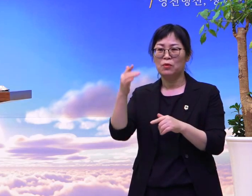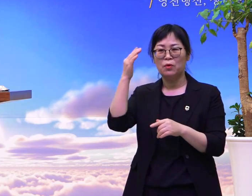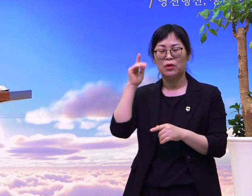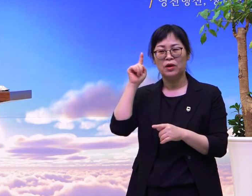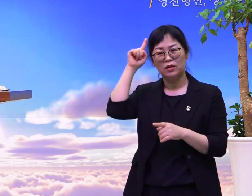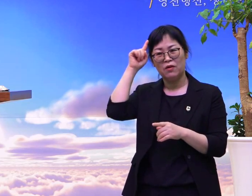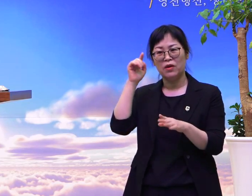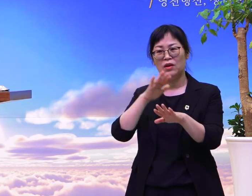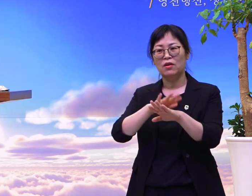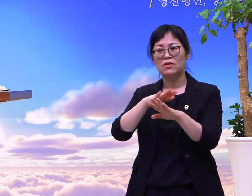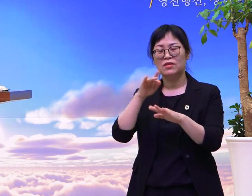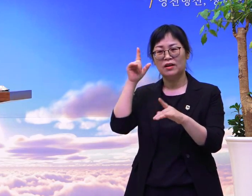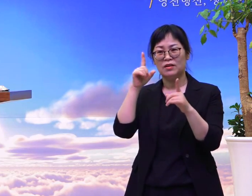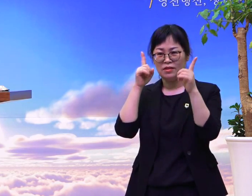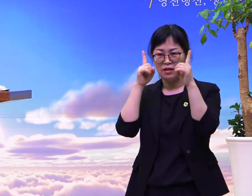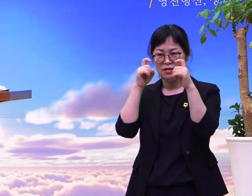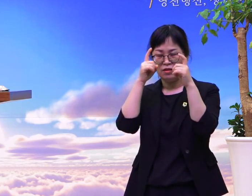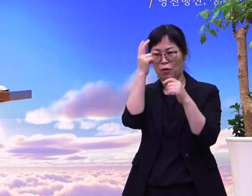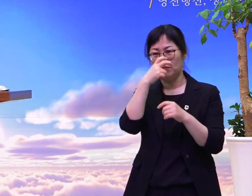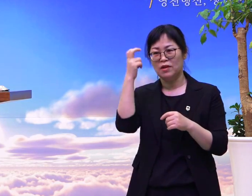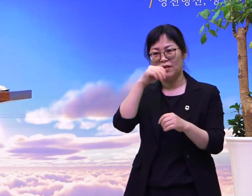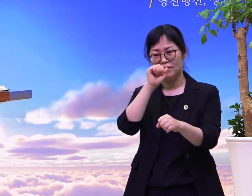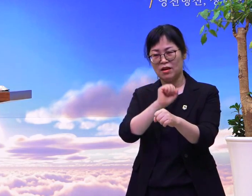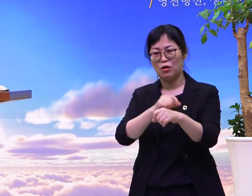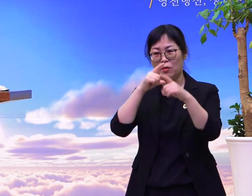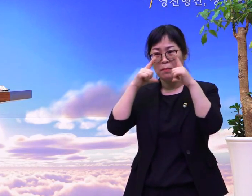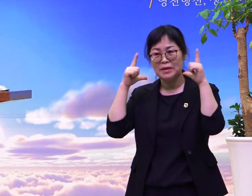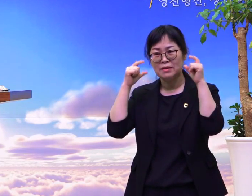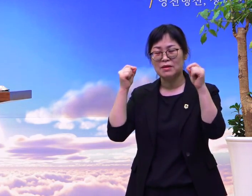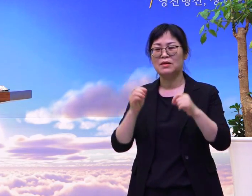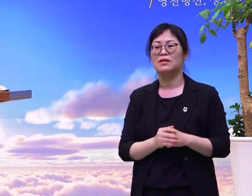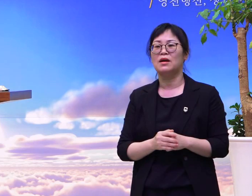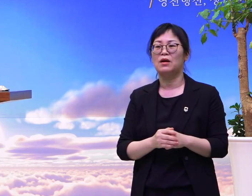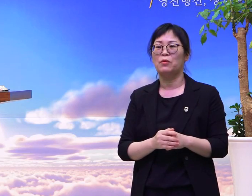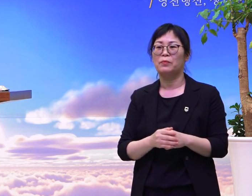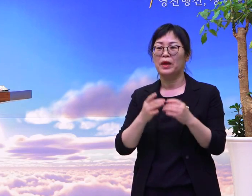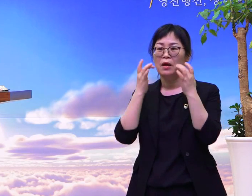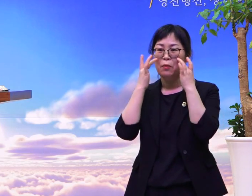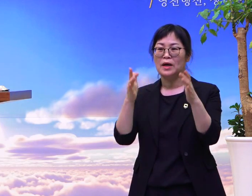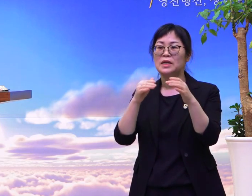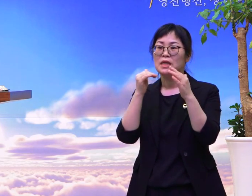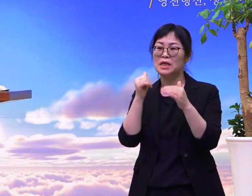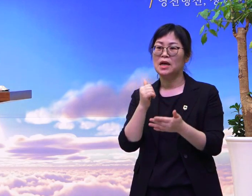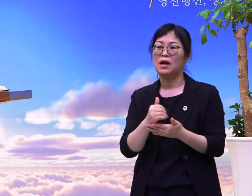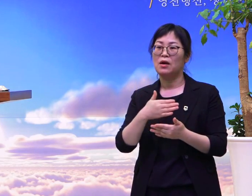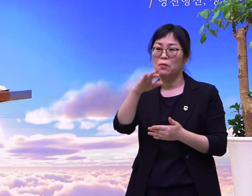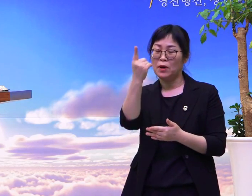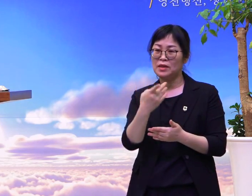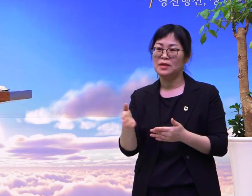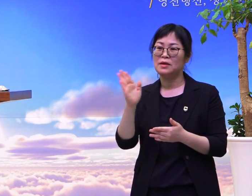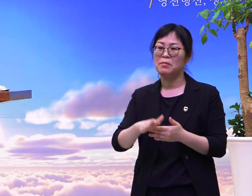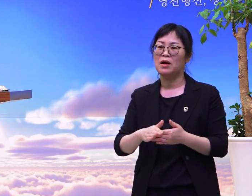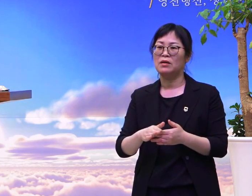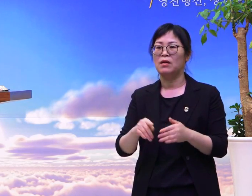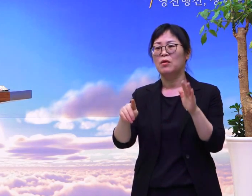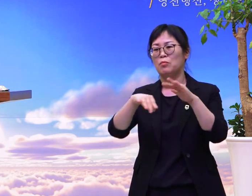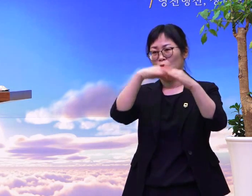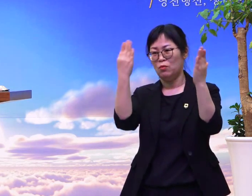두고 마스크도 바르게 썼기 때문에 교회는 확진자가 지나간 동선으로만 남게 됐다라고 이야기를